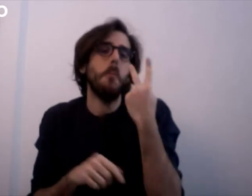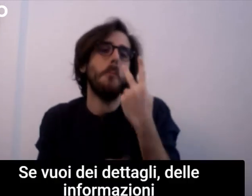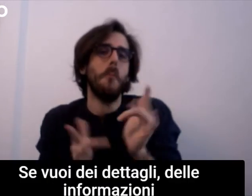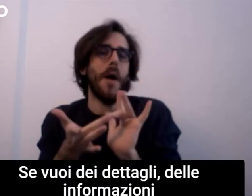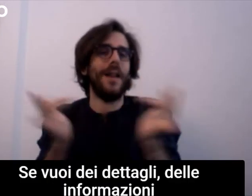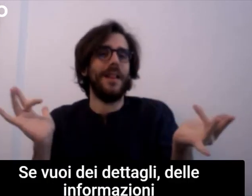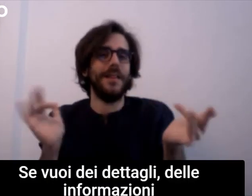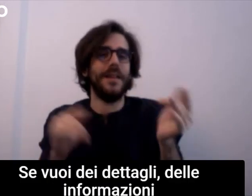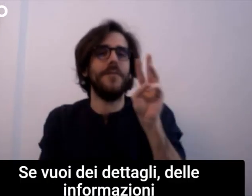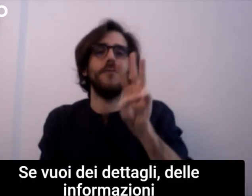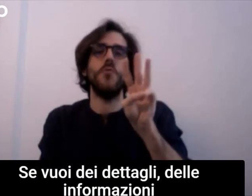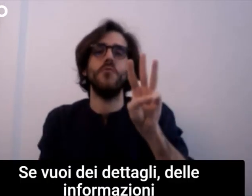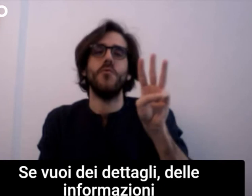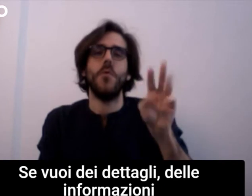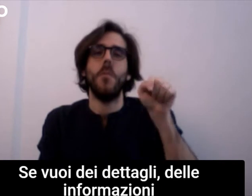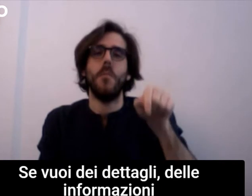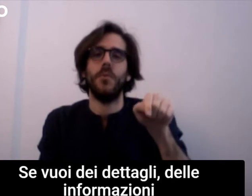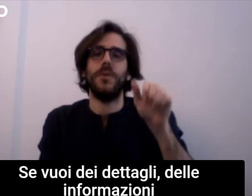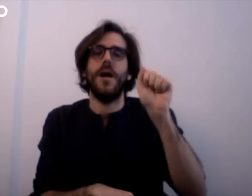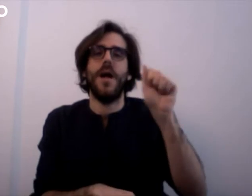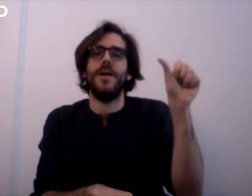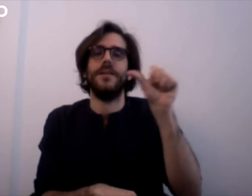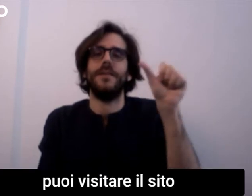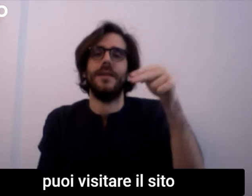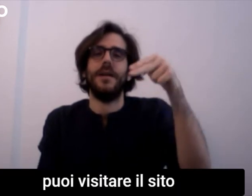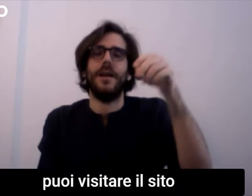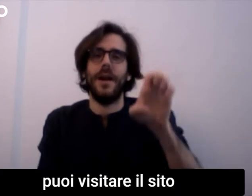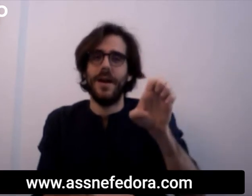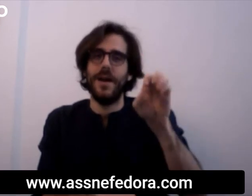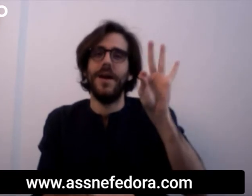se vuoi dei dettagli delle informazioni puoi visitare il sito